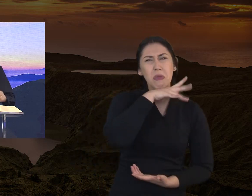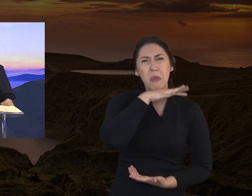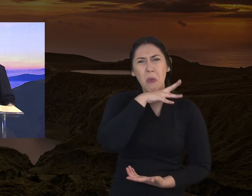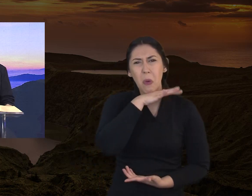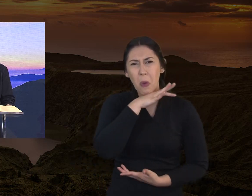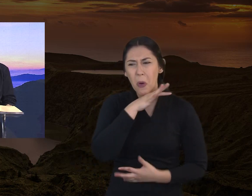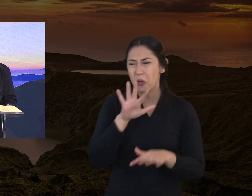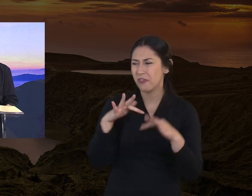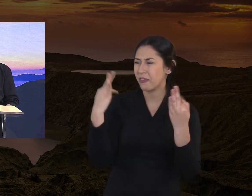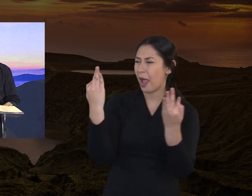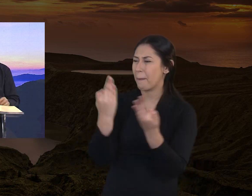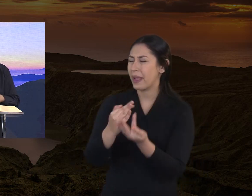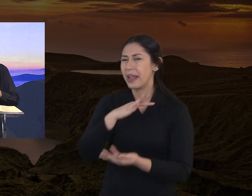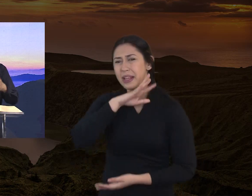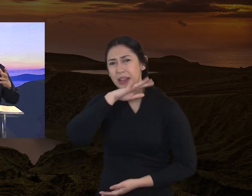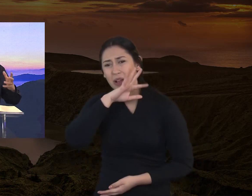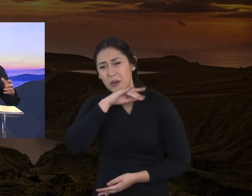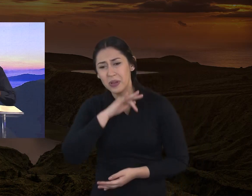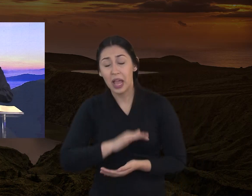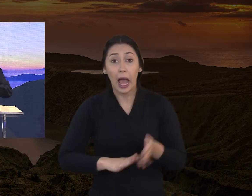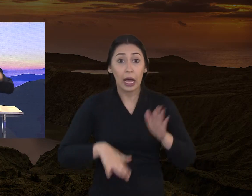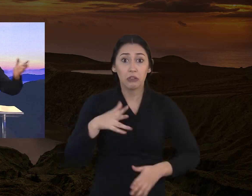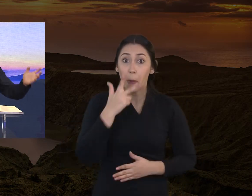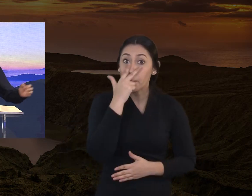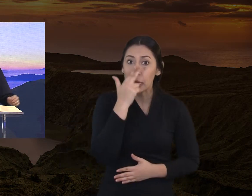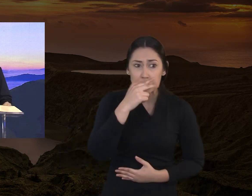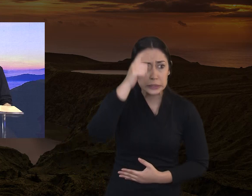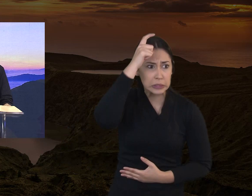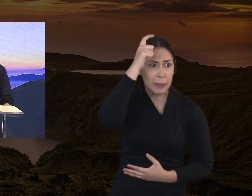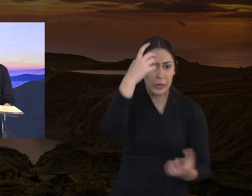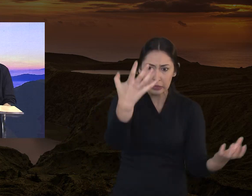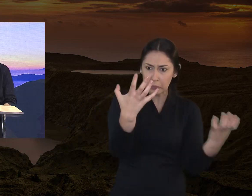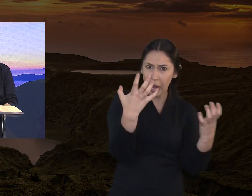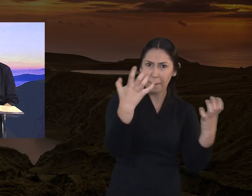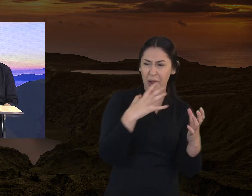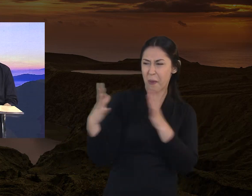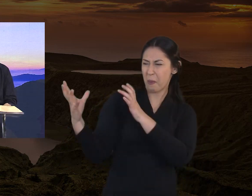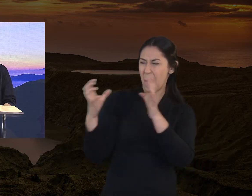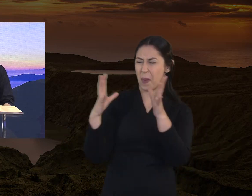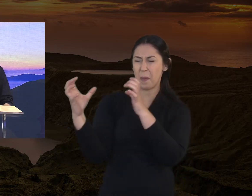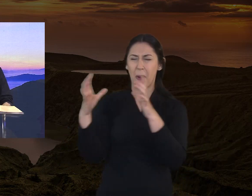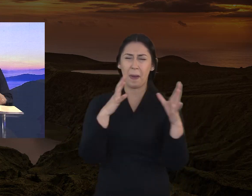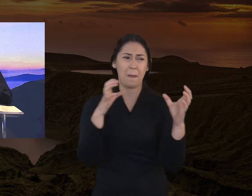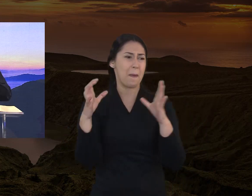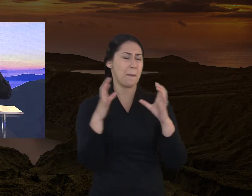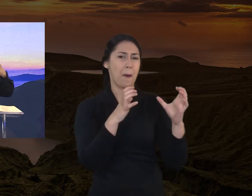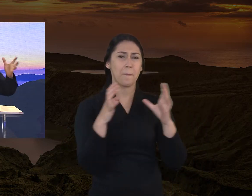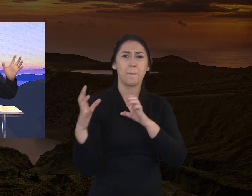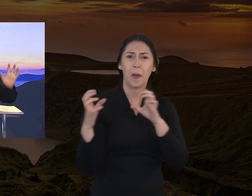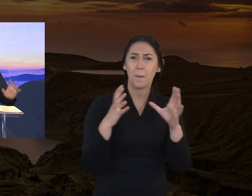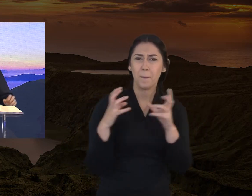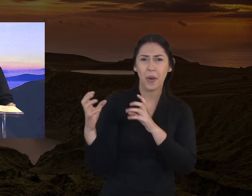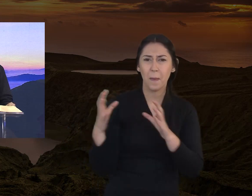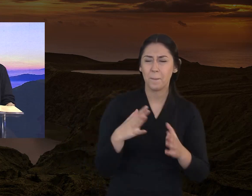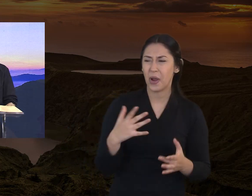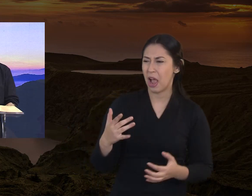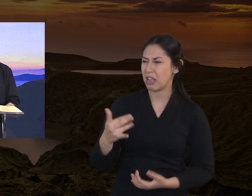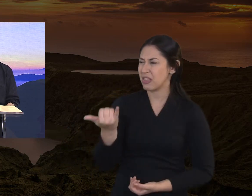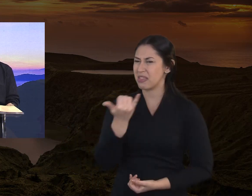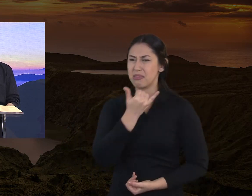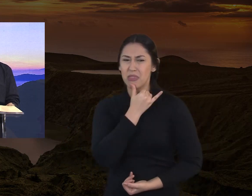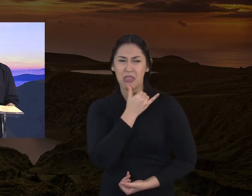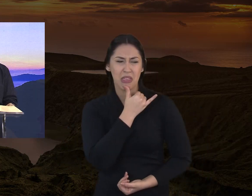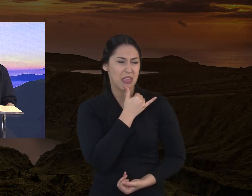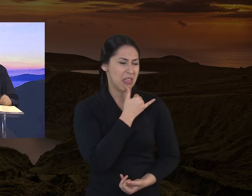sua casa, parece que tem dias que tem demônios na nossa casa, é discussão por todo quanto é lado, é